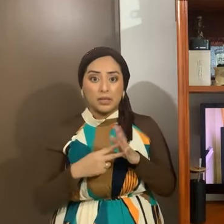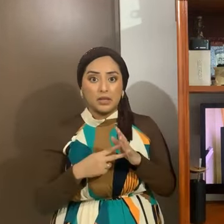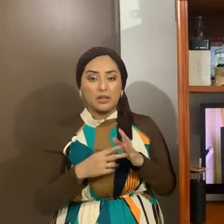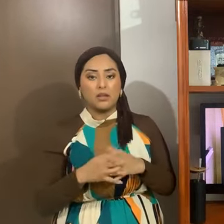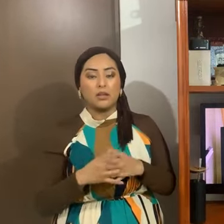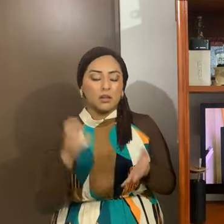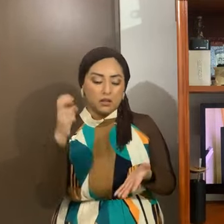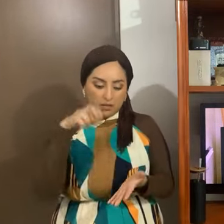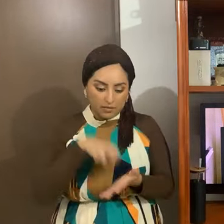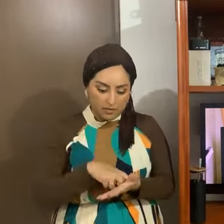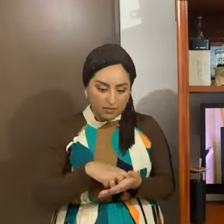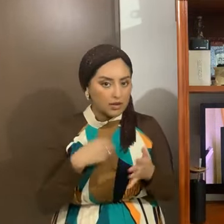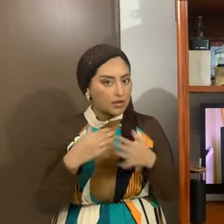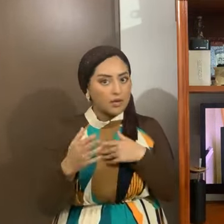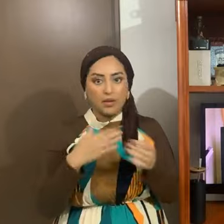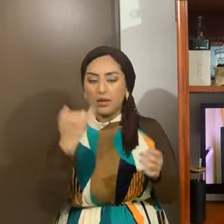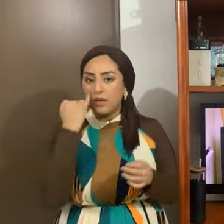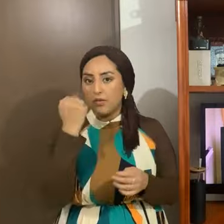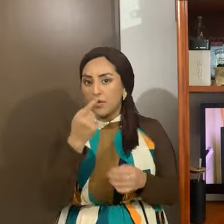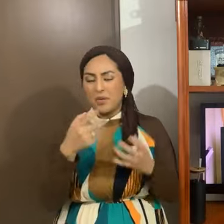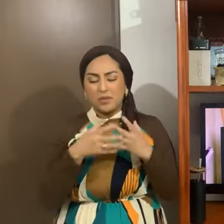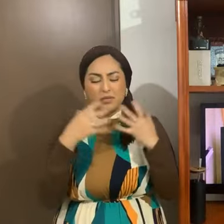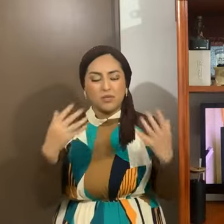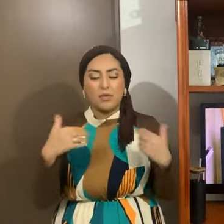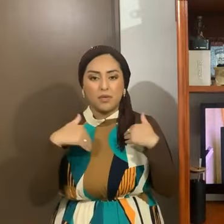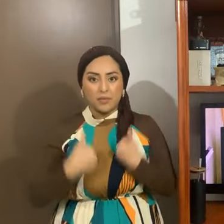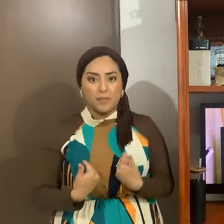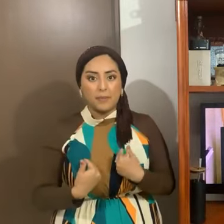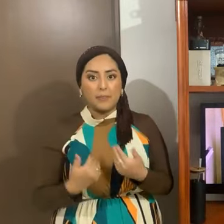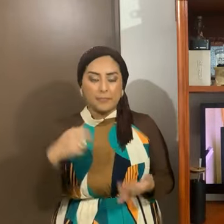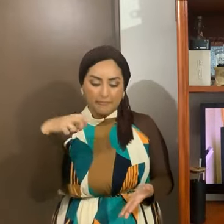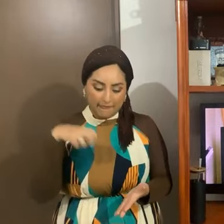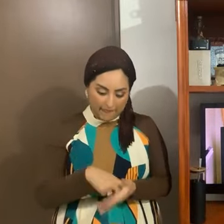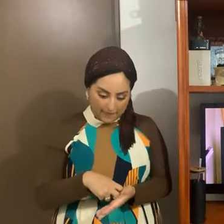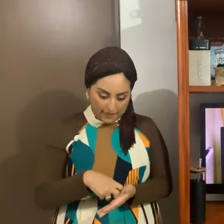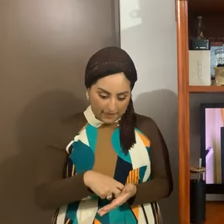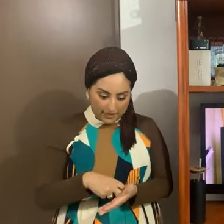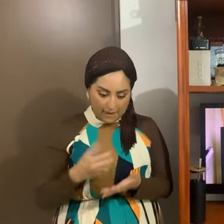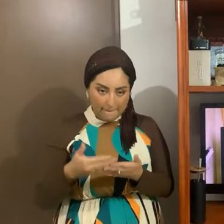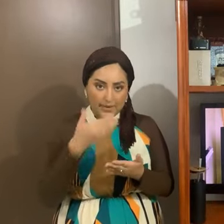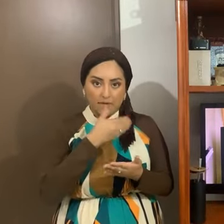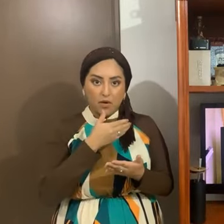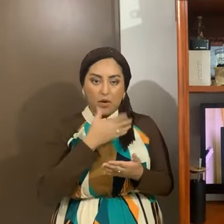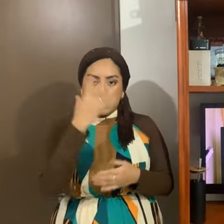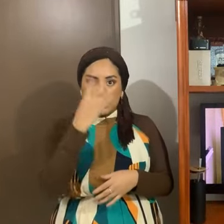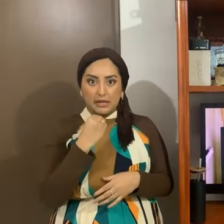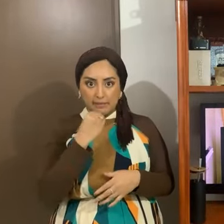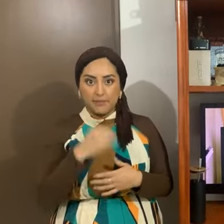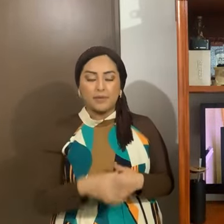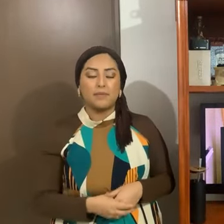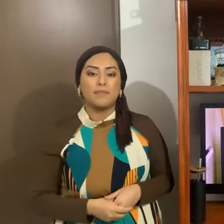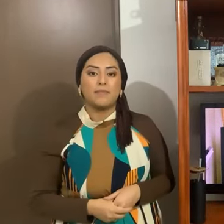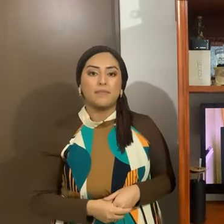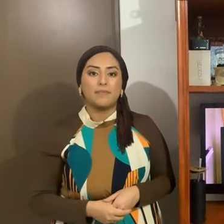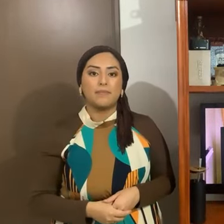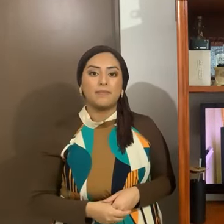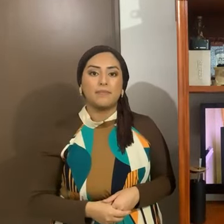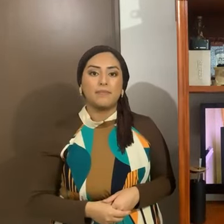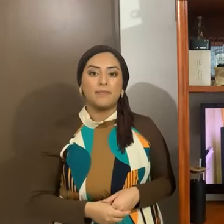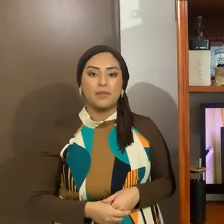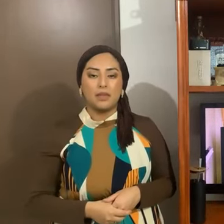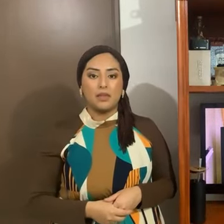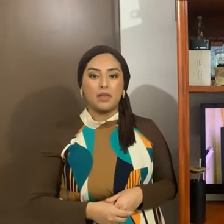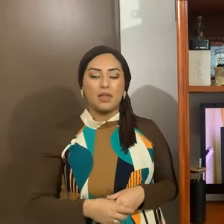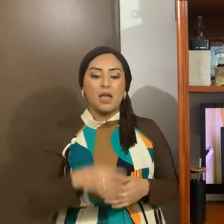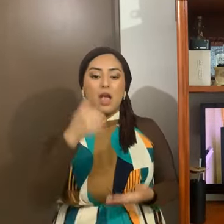el postrarse, aunque esté uno muy cansado, el postrarse antes de llegar a la cama. Eso es una estrategia que